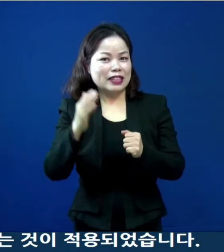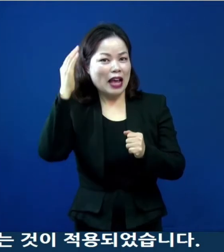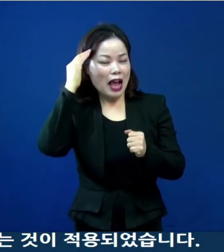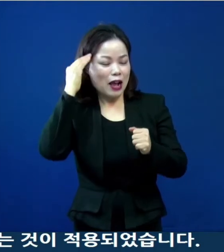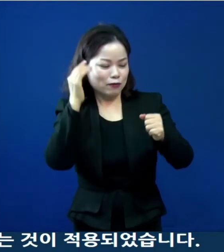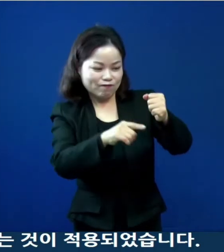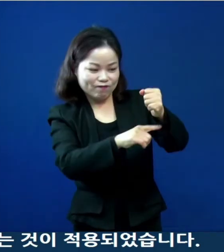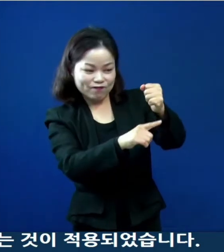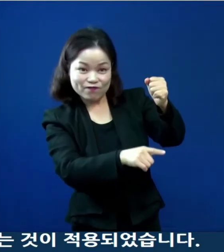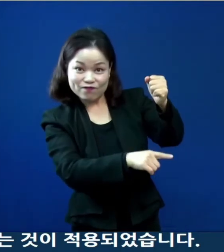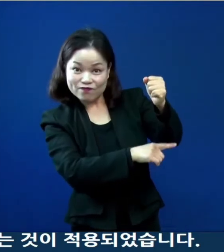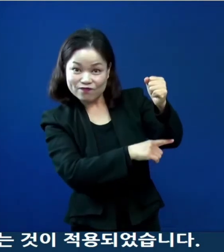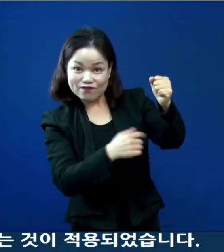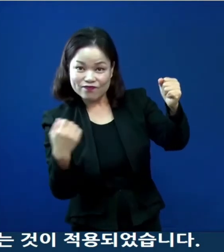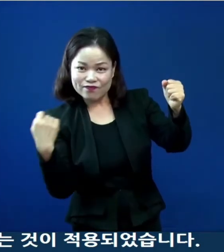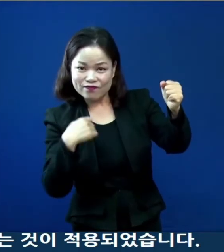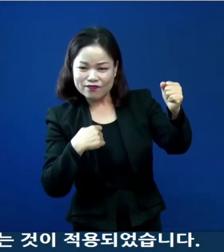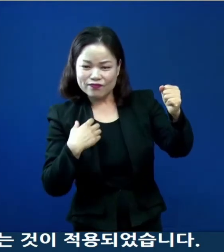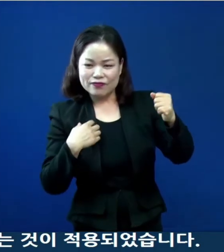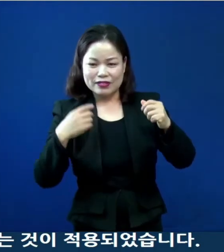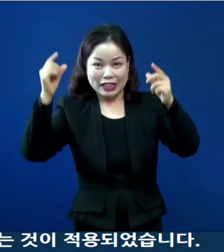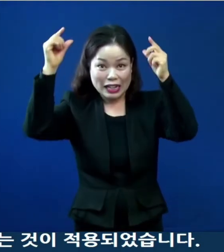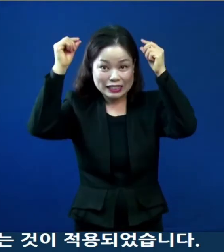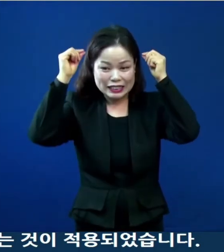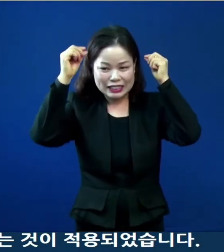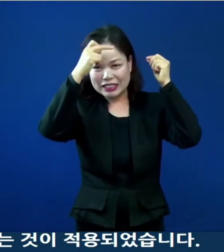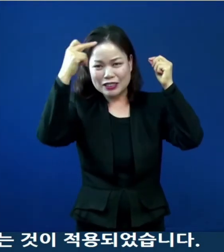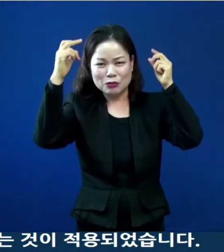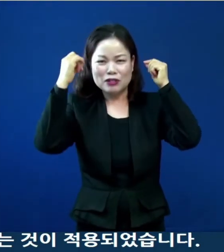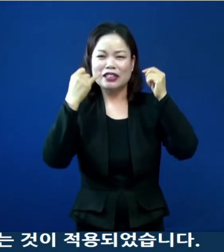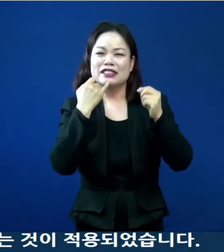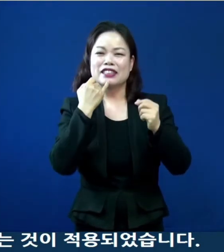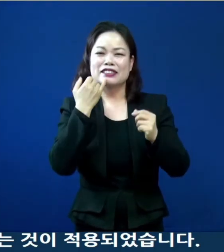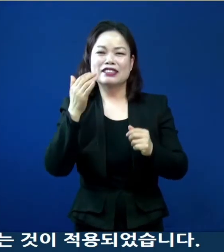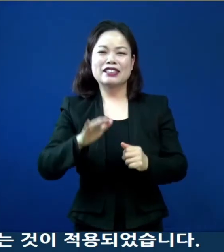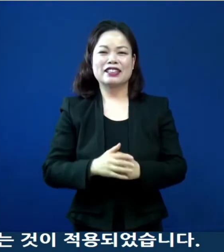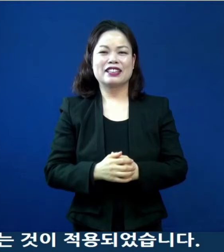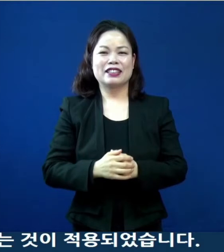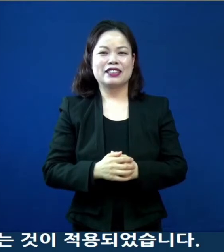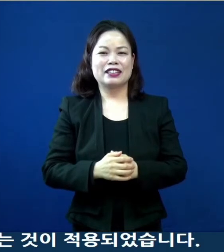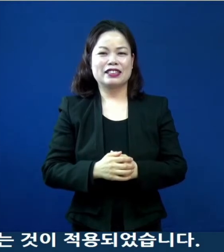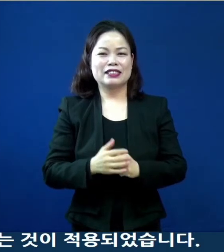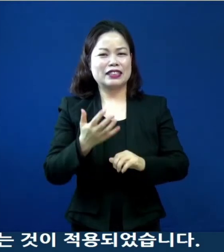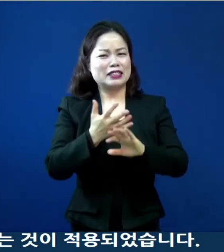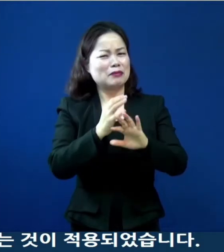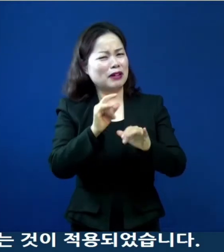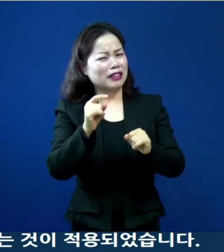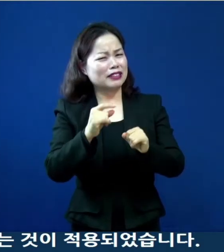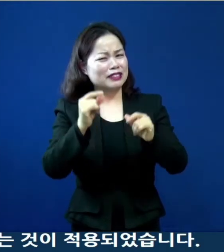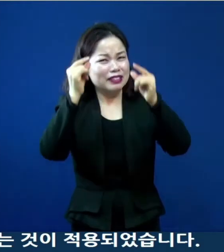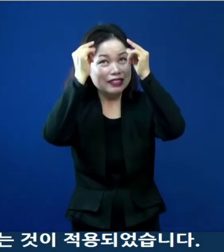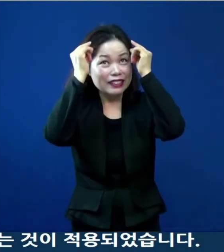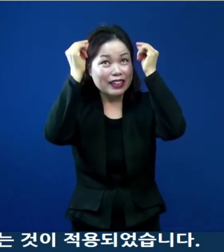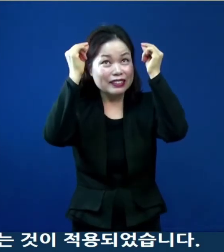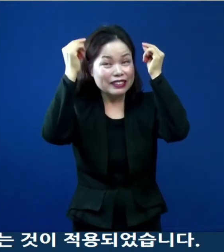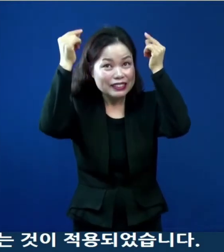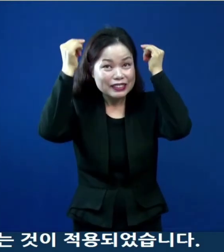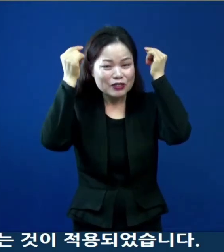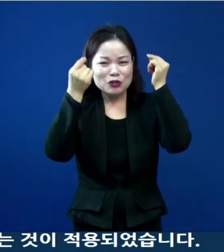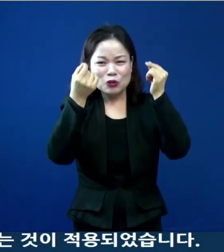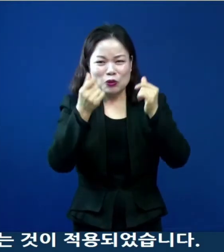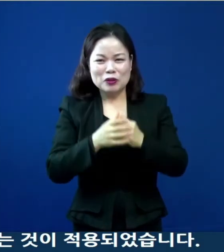한국 옷을 입고 있죠. 좀 이게 갓을 좀 큰 거를 썼으면 좀 폼이 날 테인데 좀 이방 같은 갓을 쓰고